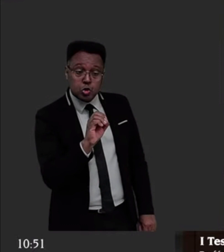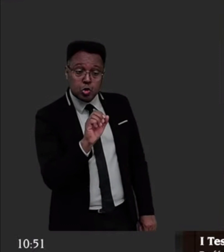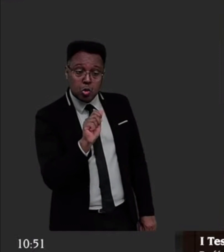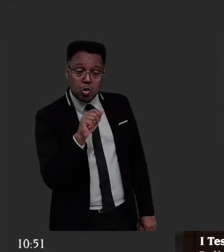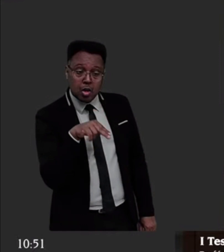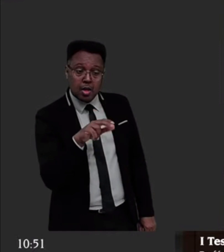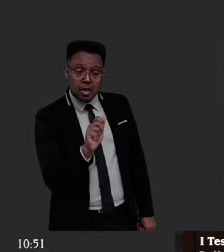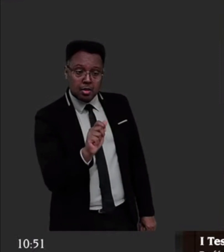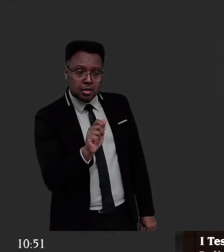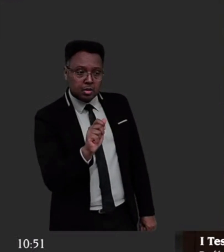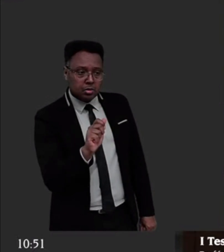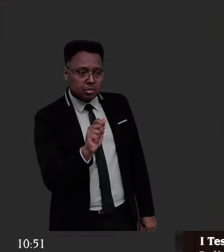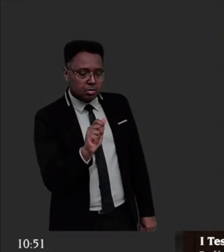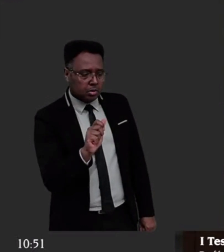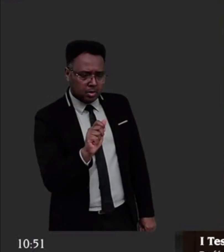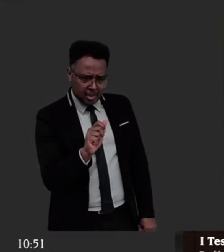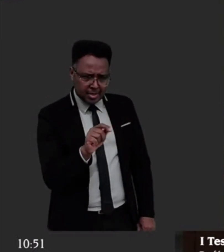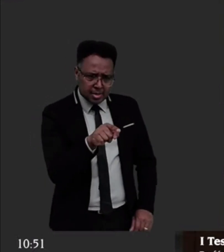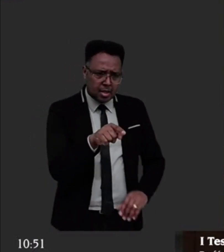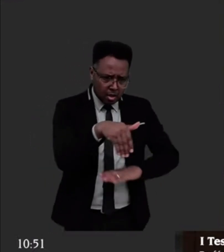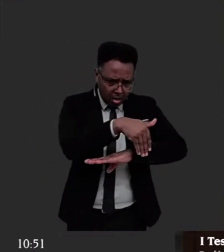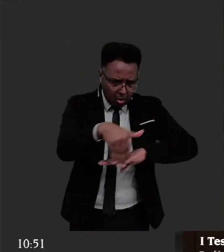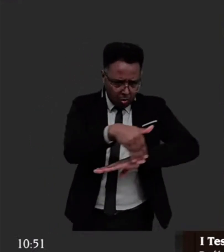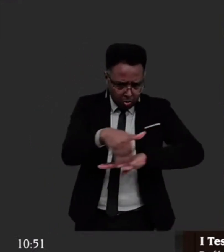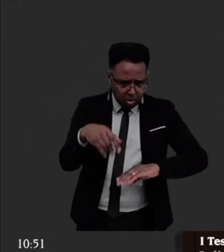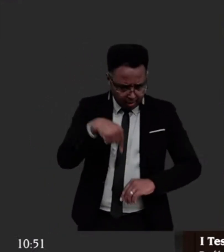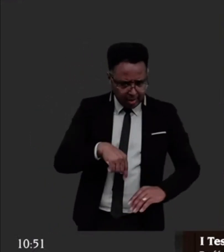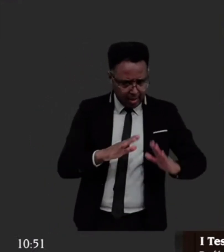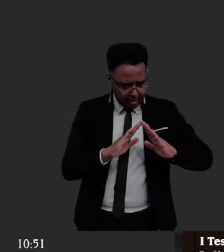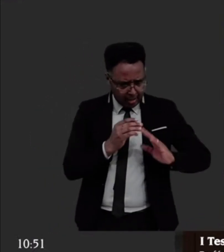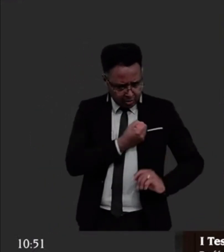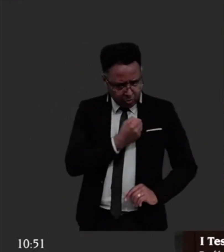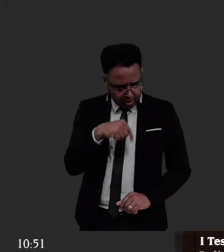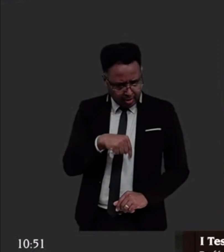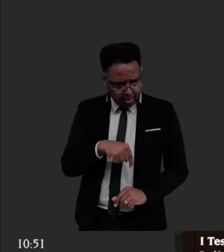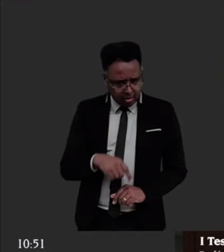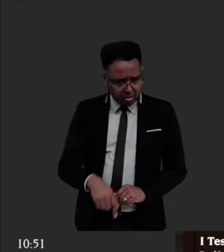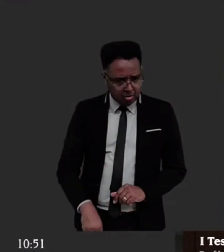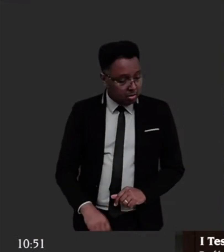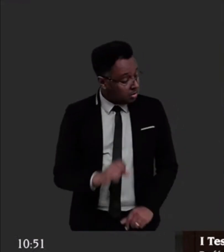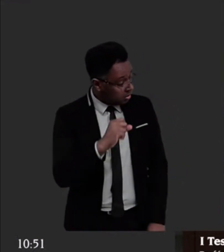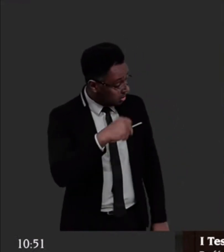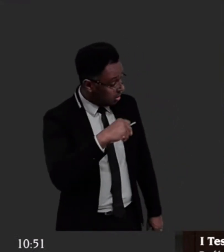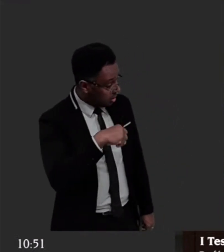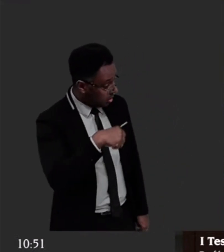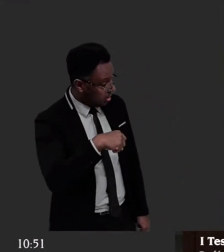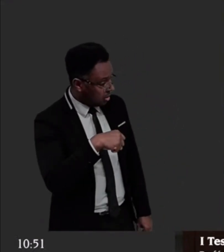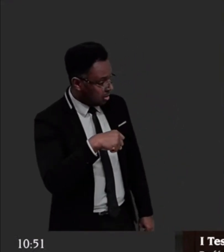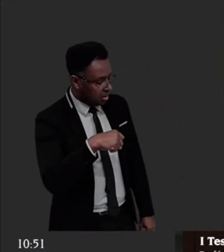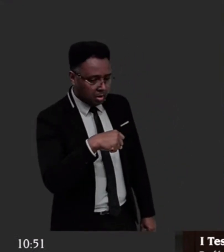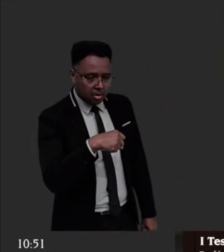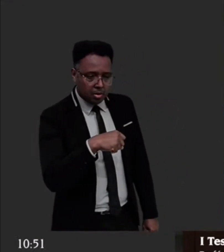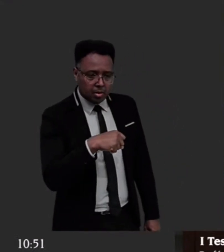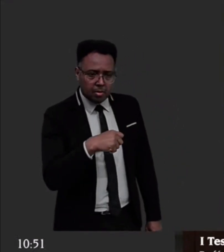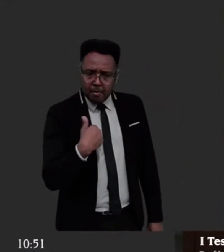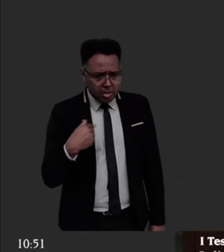Mas é aqui o endereço? É, o endereço é aqui. Mas eu não sou Maria, eu sou a Joana. Mas a senhora não recebe? Não, não posso